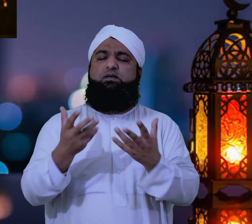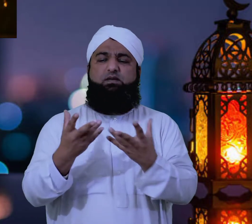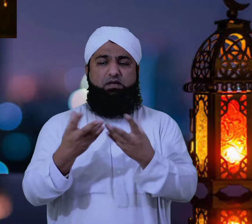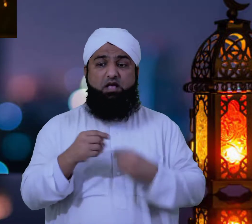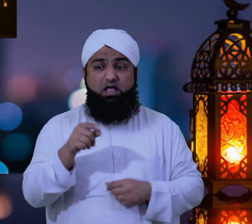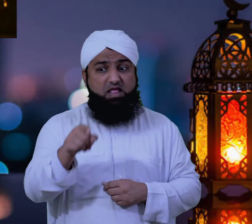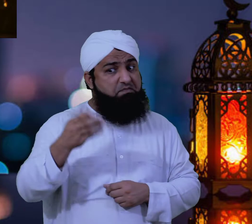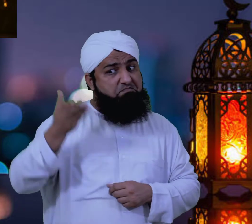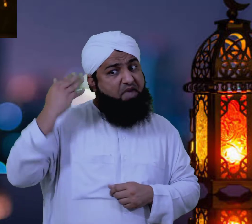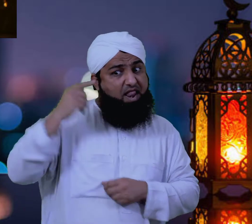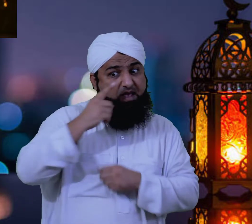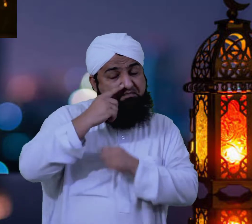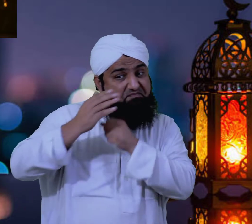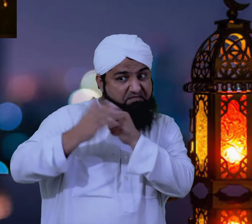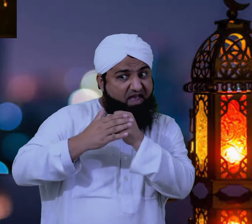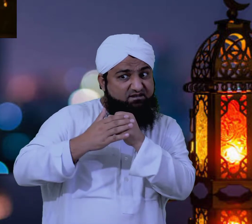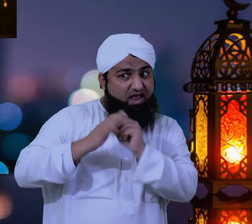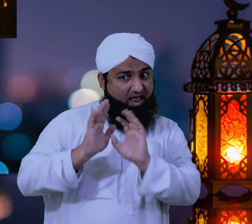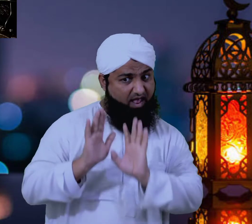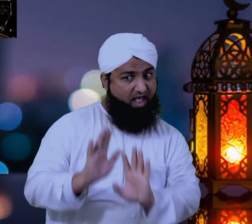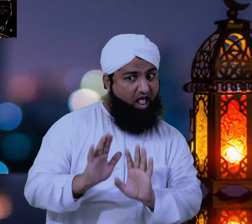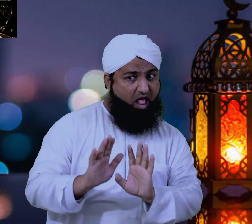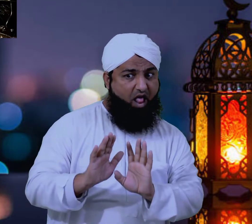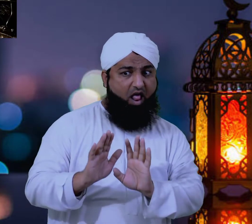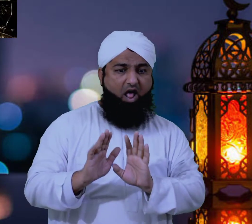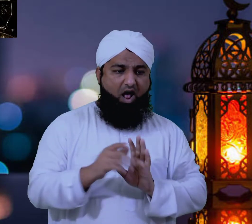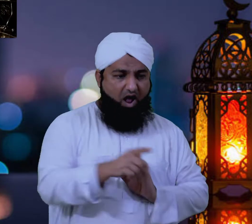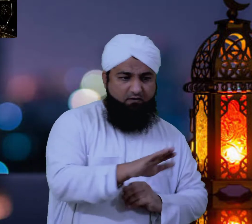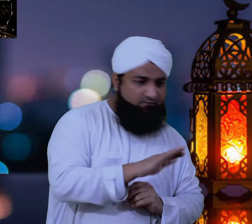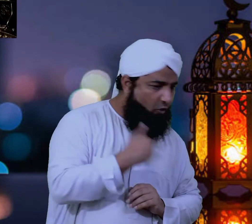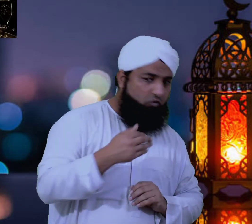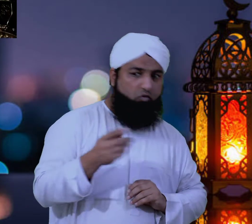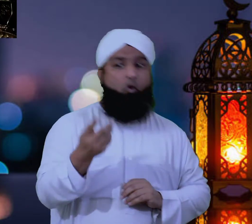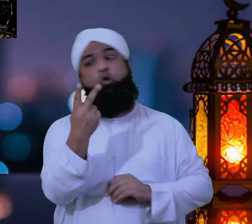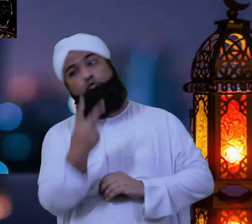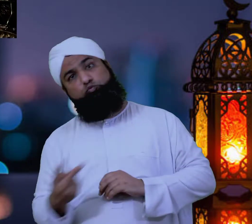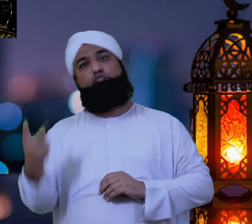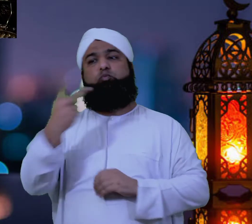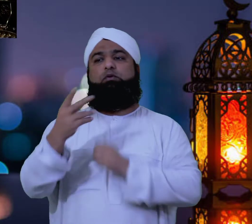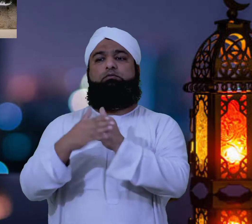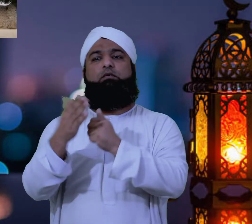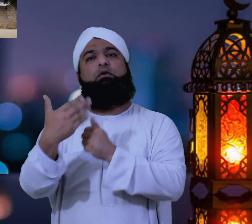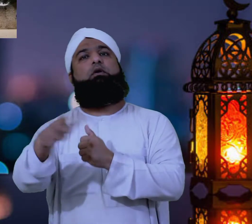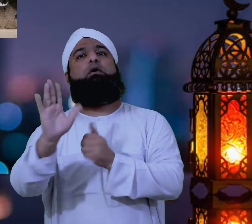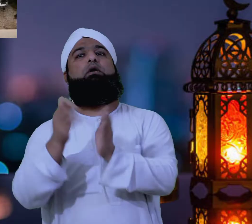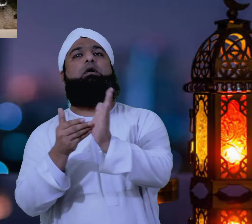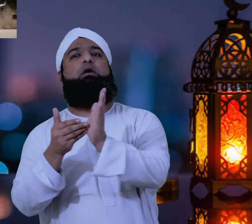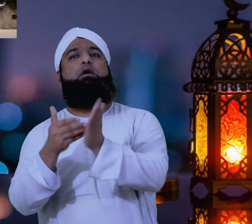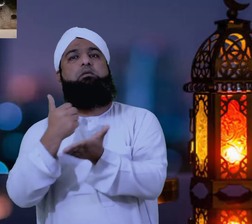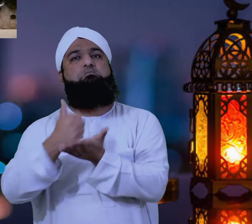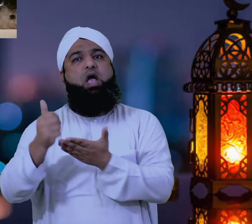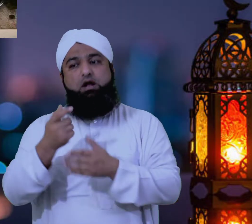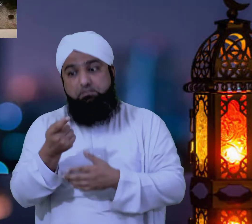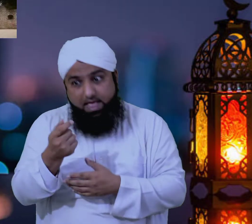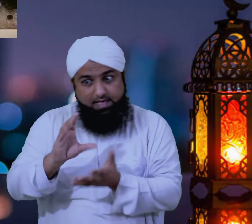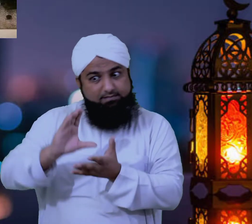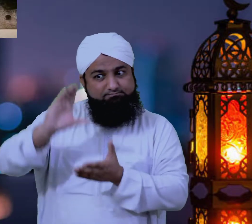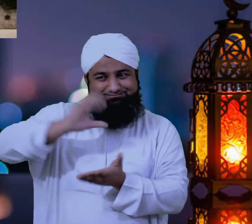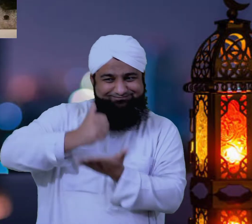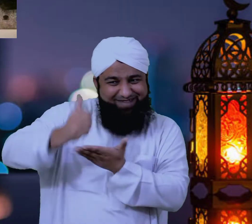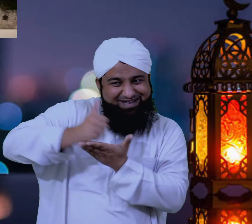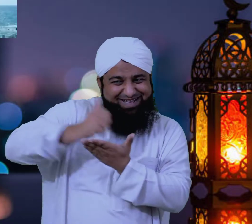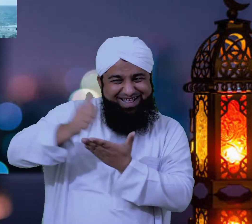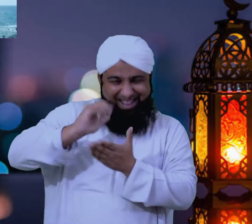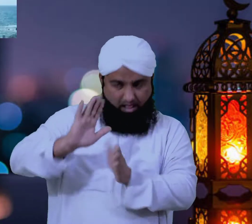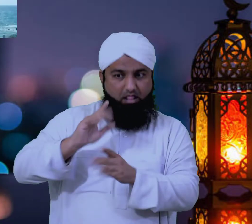تمہاری بیویاں نئی شادیاں کر چکی، تمہارے مال تقسیم ہو چکے اور اولاد یتیموں میں شامل